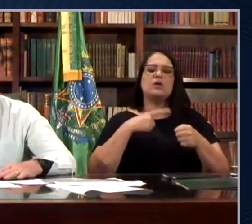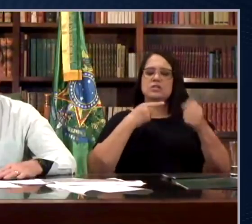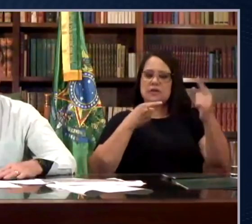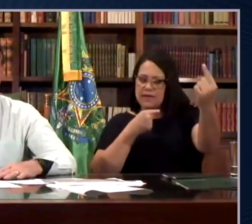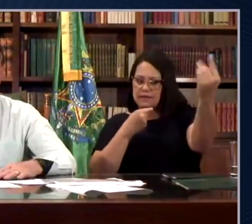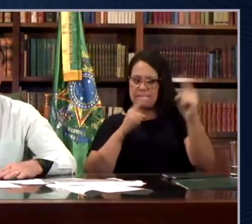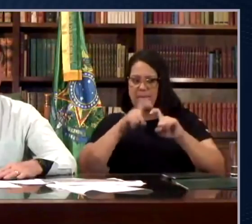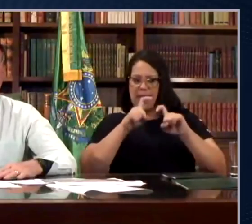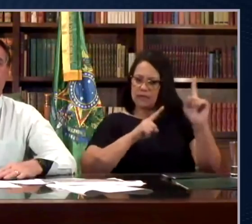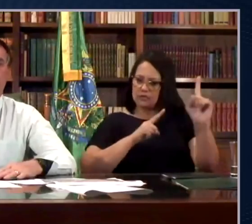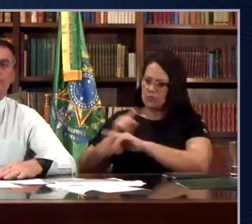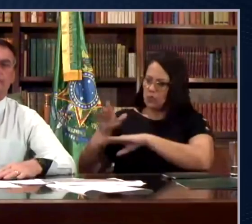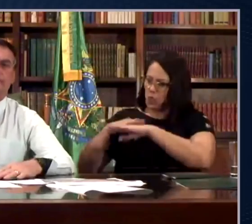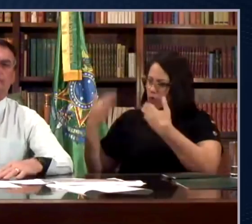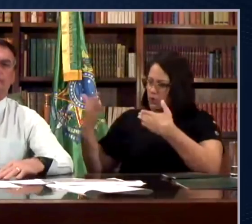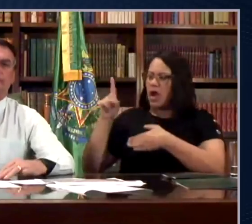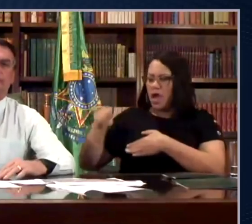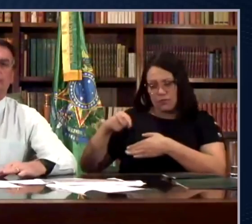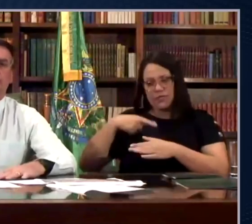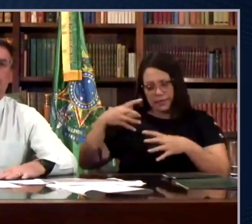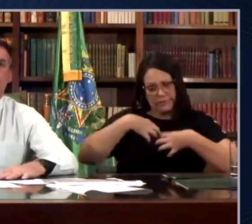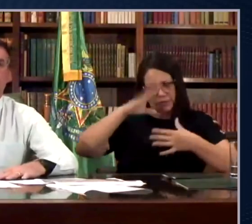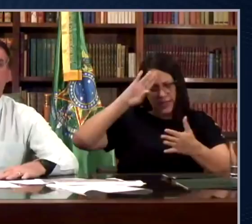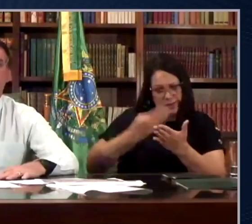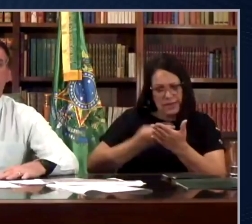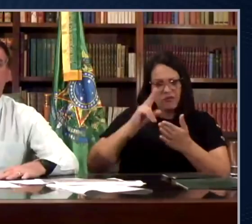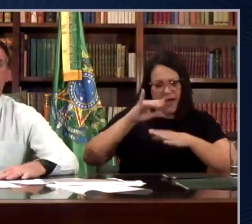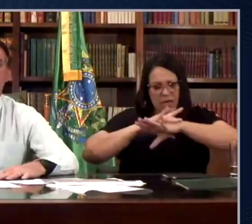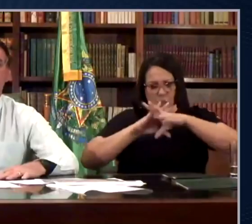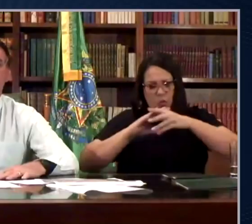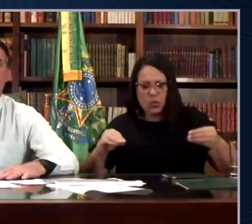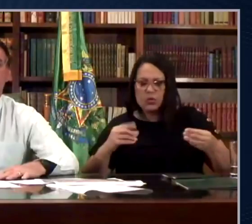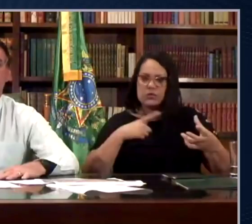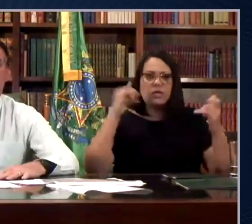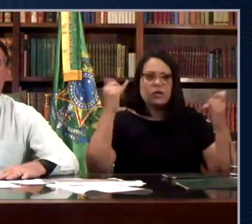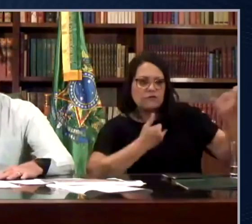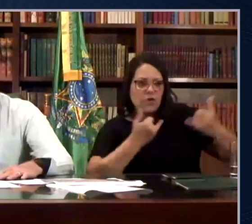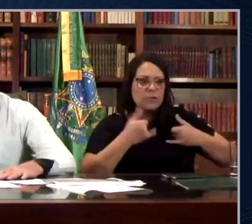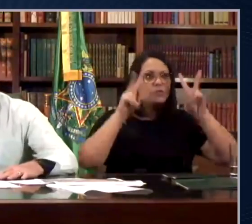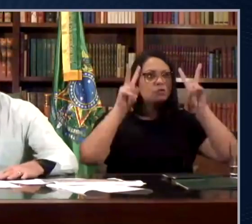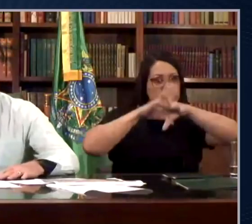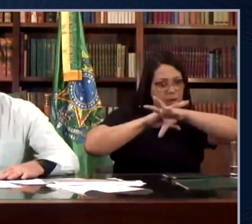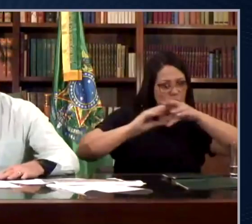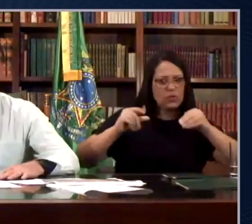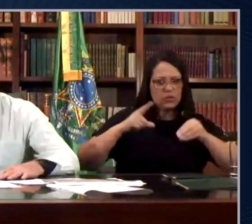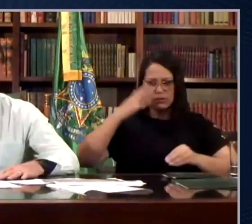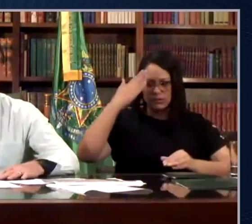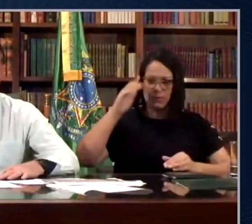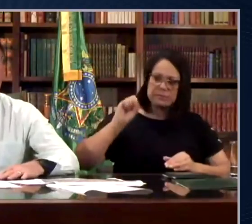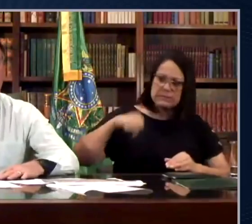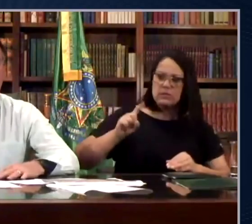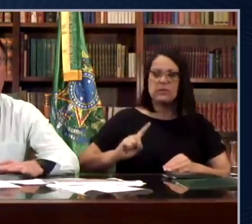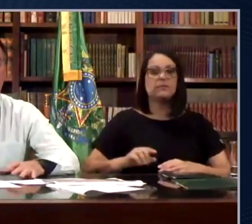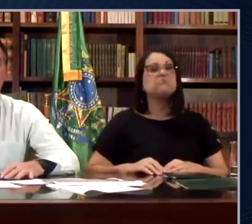e, enfim, é isso mesmo? O senhor está apostando, o senhor acredita, o senhor tem informações de cura? Olha, eu tenho